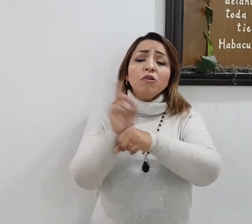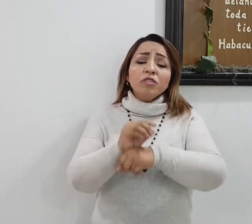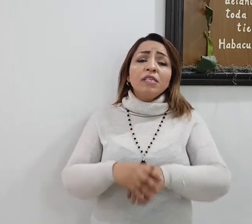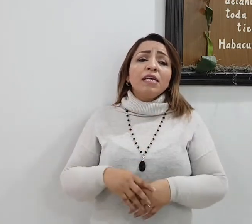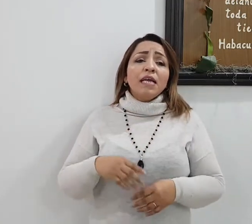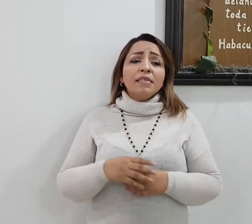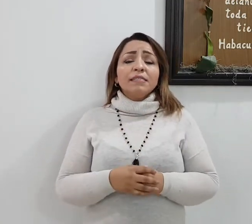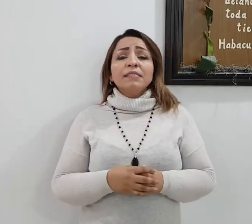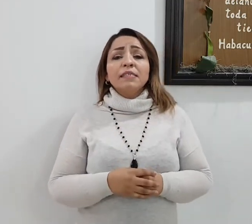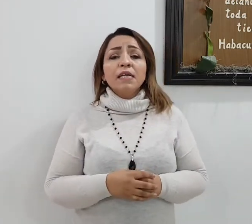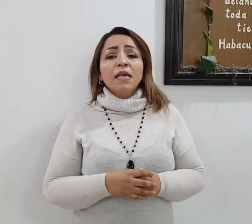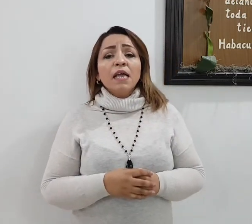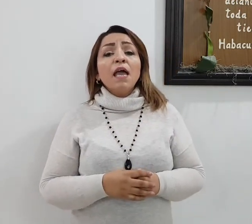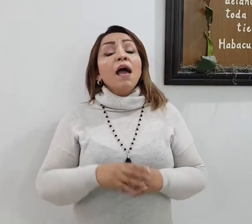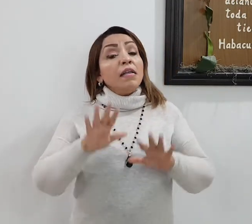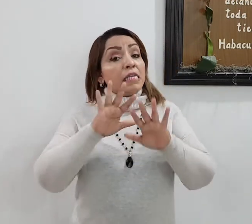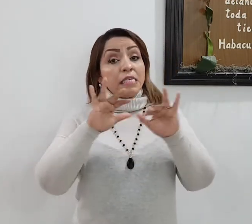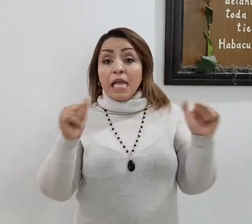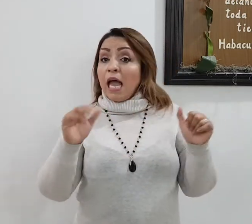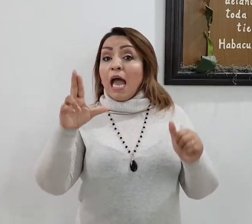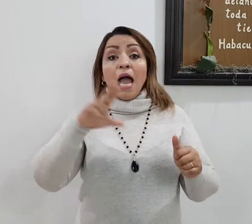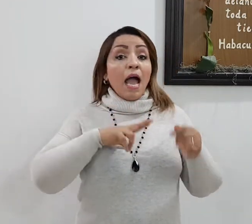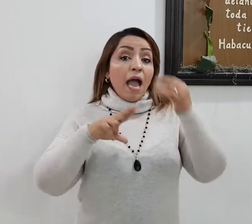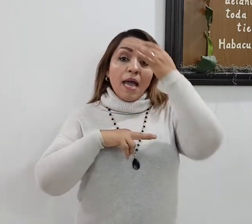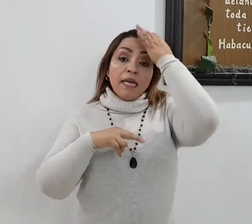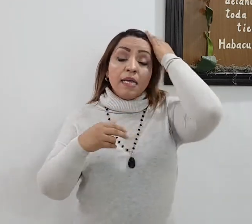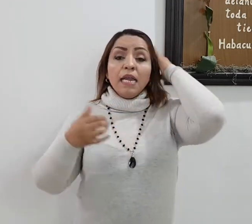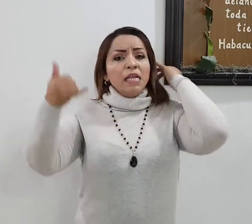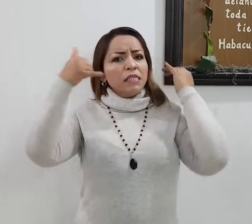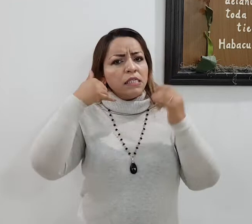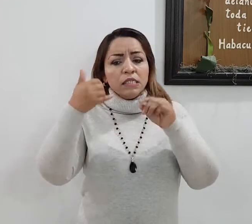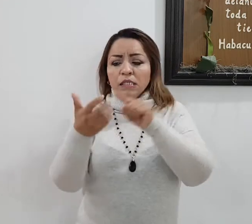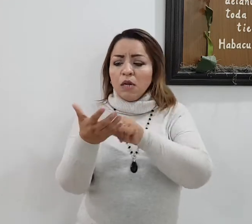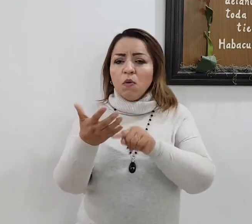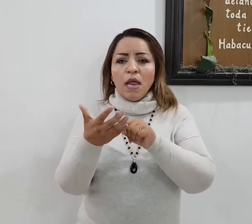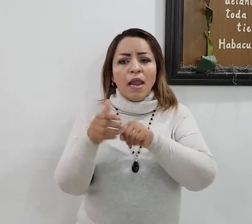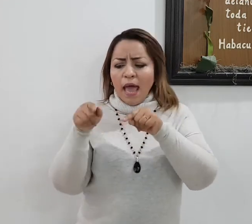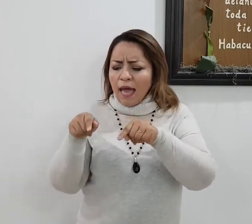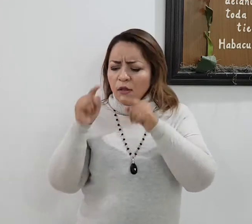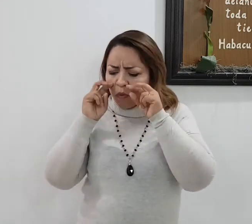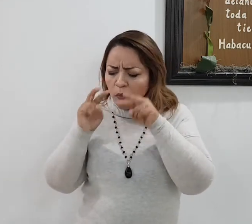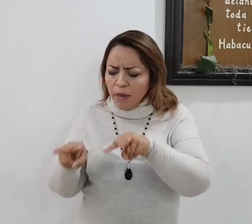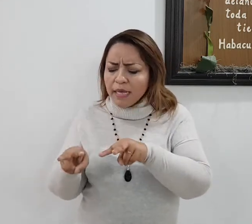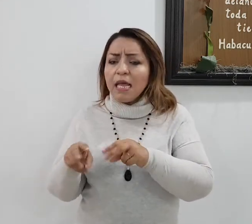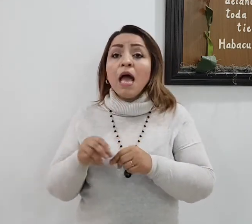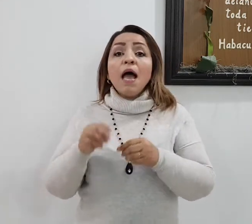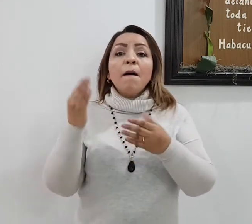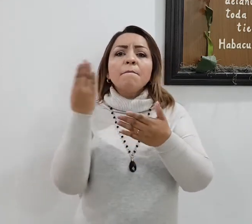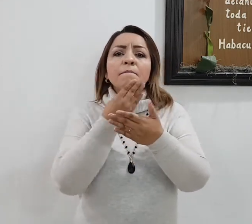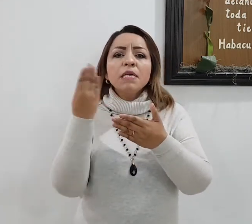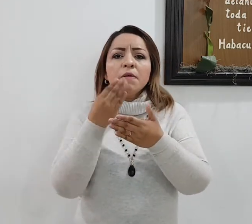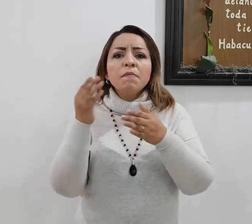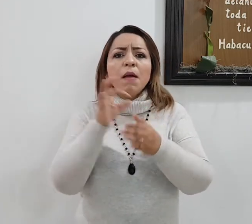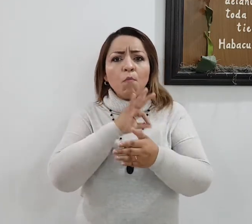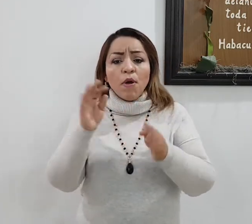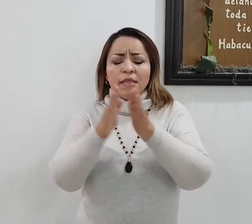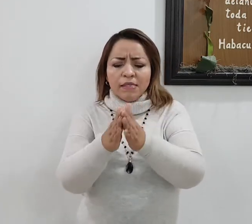plan de lectura. Estamos digitalizando, ya se fijó, ¿no? Sí, bueno, esto es bueno, tenemos que estar acorde con esta